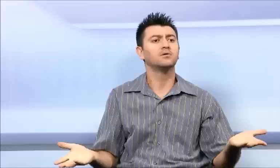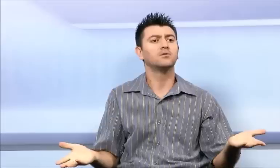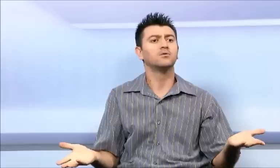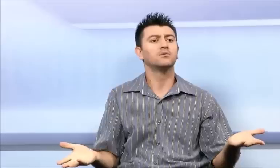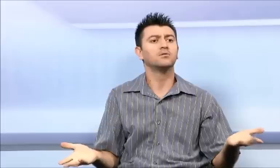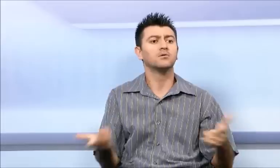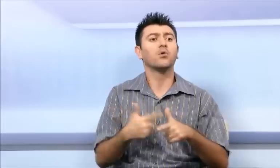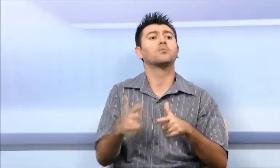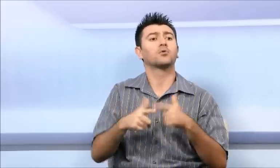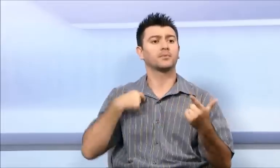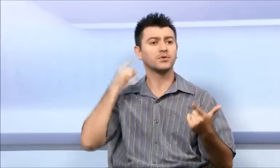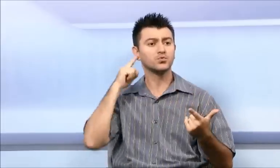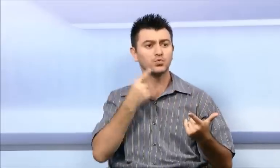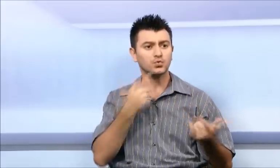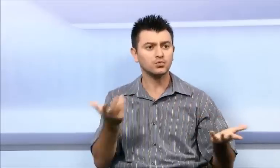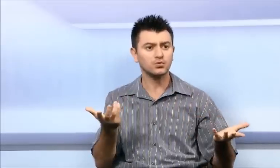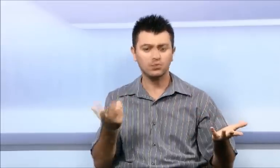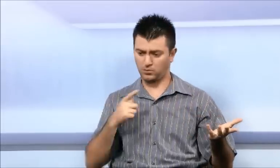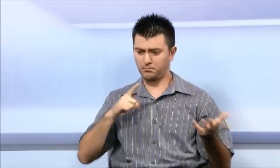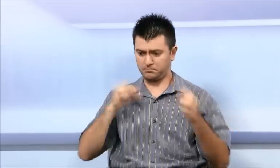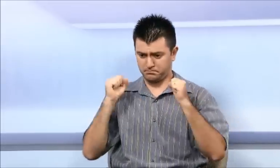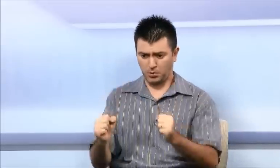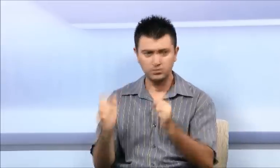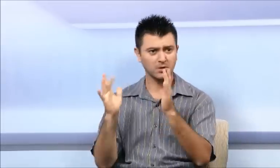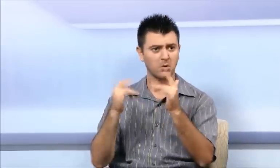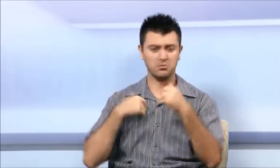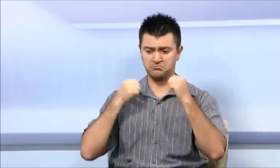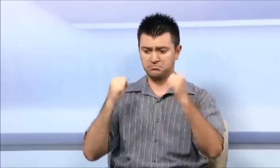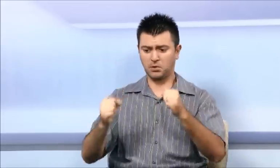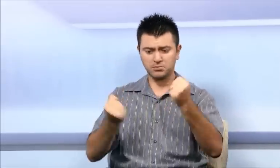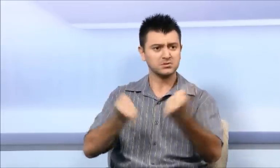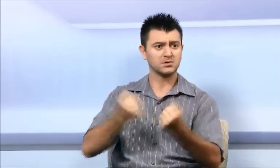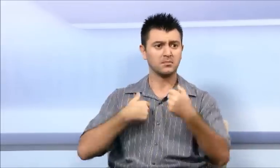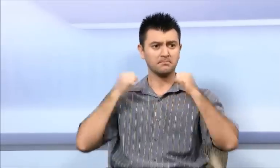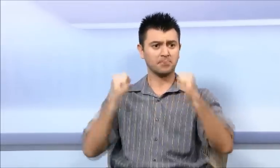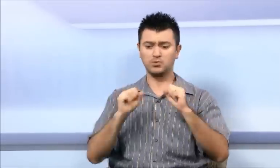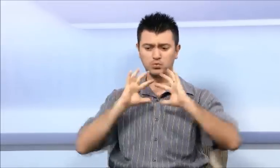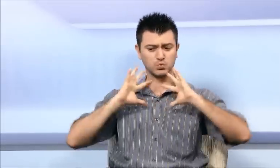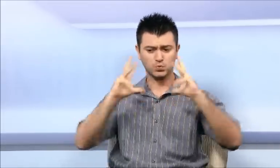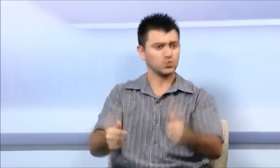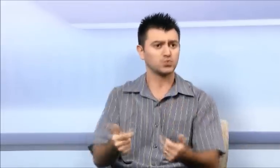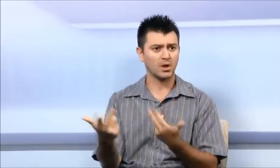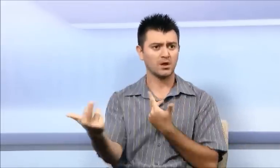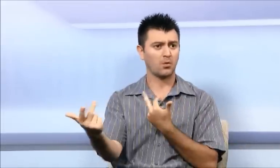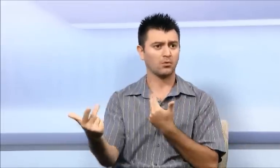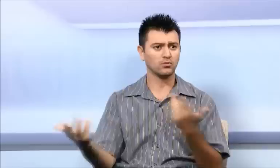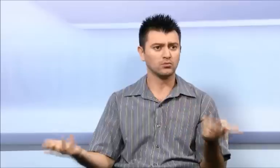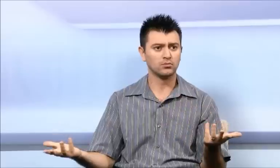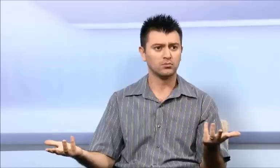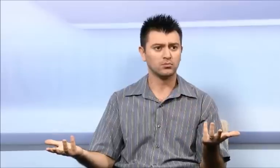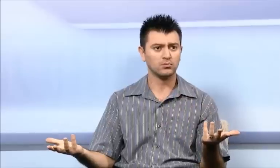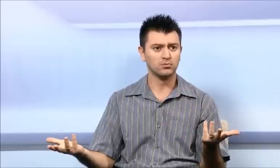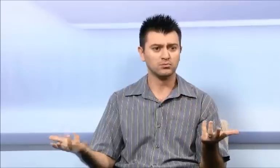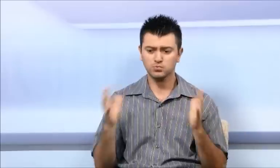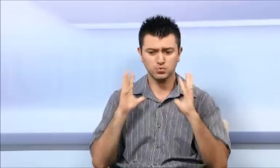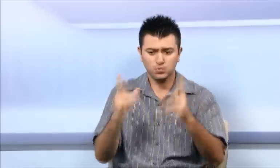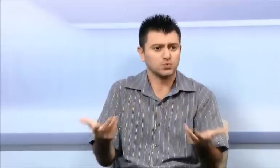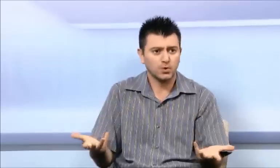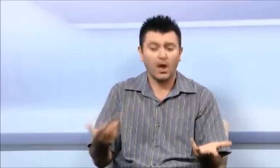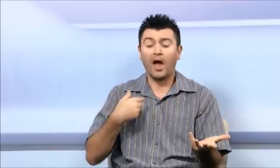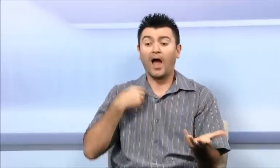E qual que é o problema em eu ser surdo? Nenhum, né? Então eu posso namorar, eu posso tirar uma carteira de motorista, eu posso